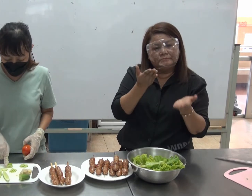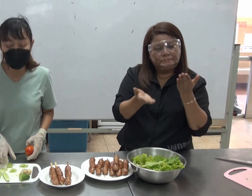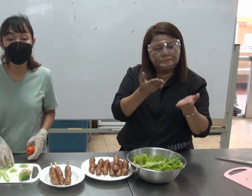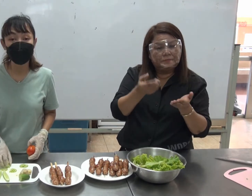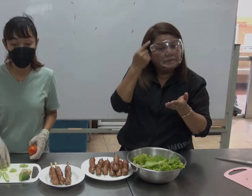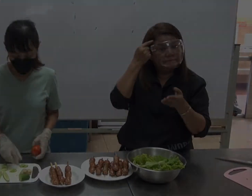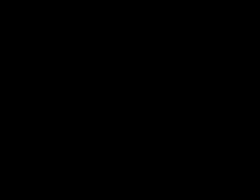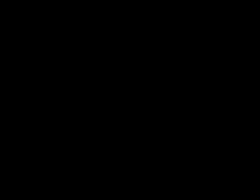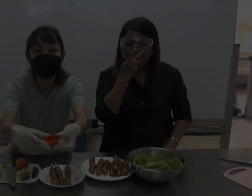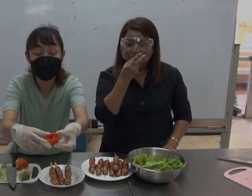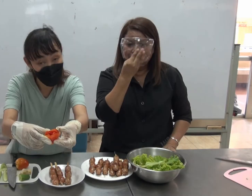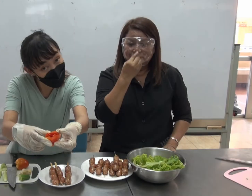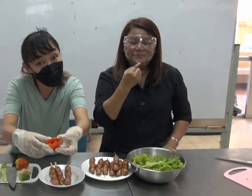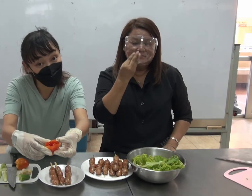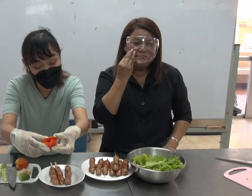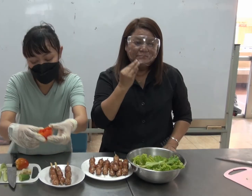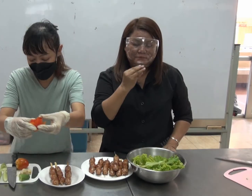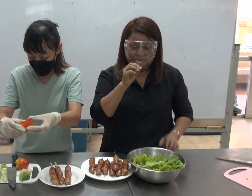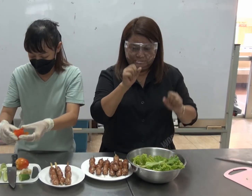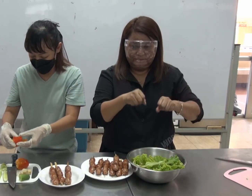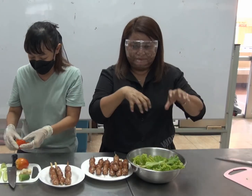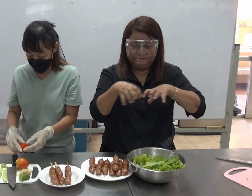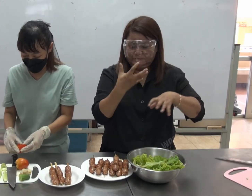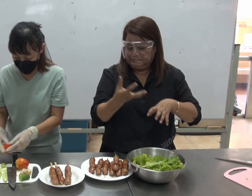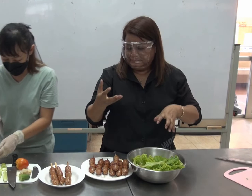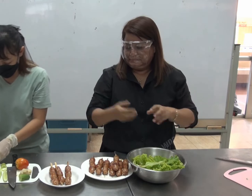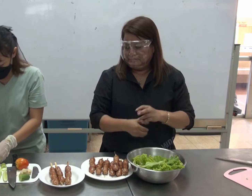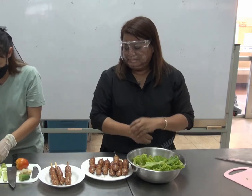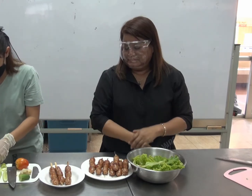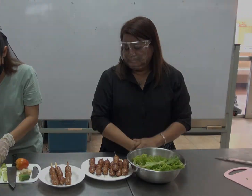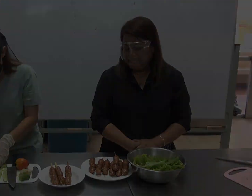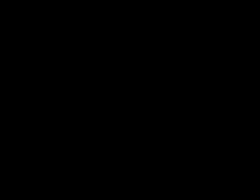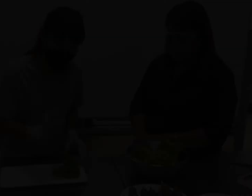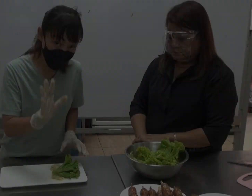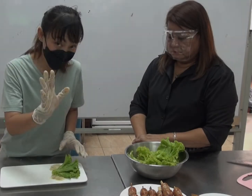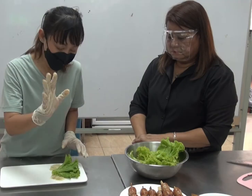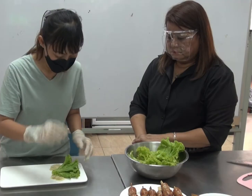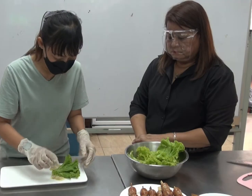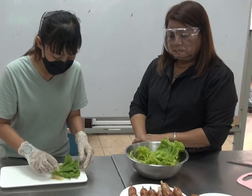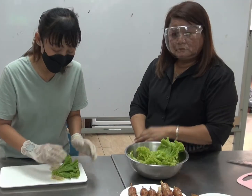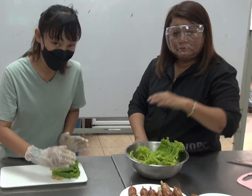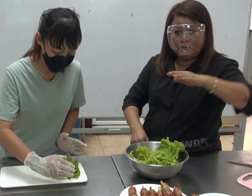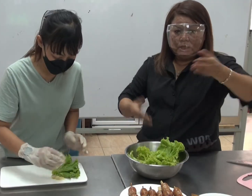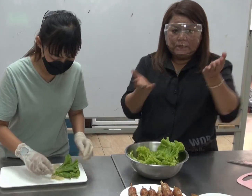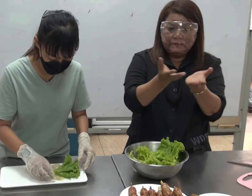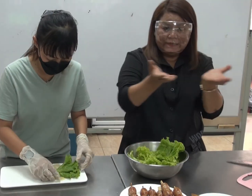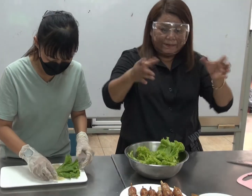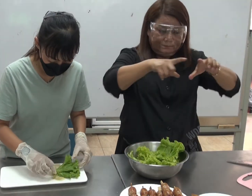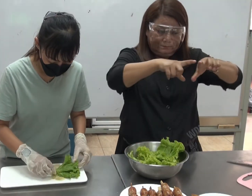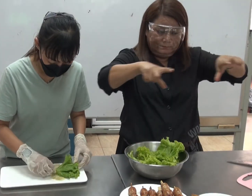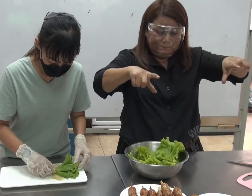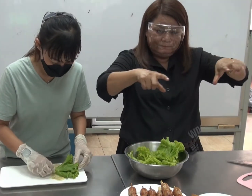ฉียงๆขึ้นแบบนี้ก็ได้สามารถมาแต่งจานได้นะคะเดี๋ยวเรามาดูแต่งจานไส้กรอกกันให้ล้นออกนอกจานนะคะ